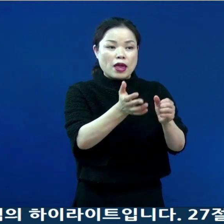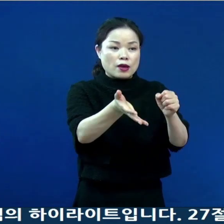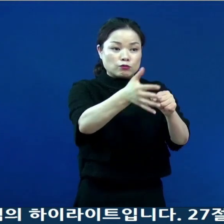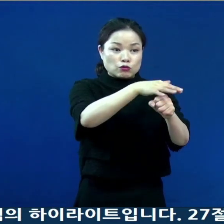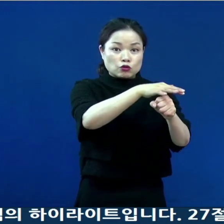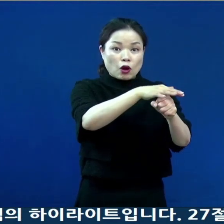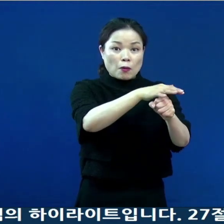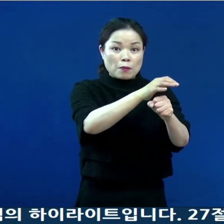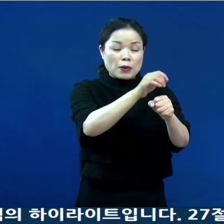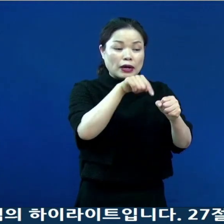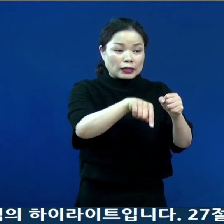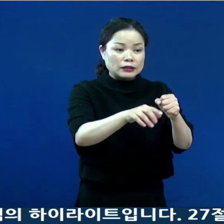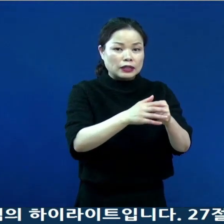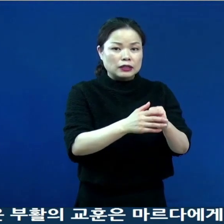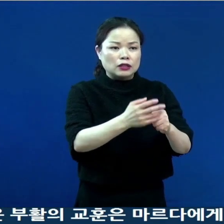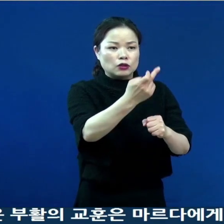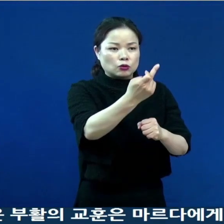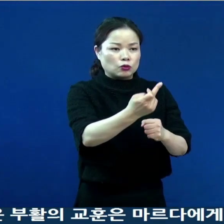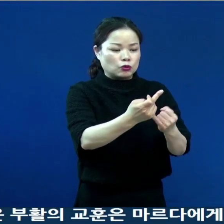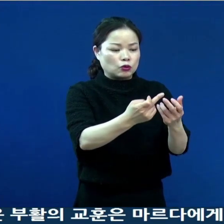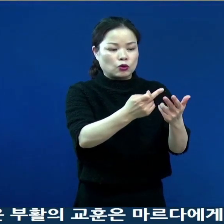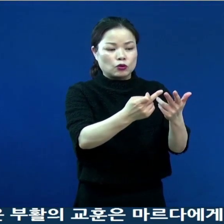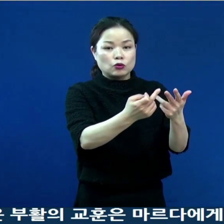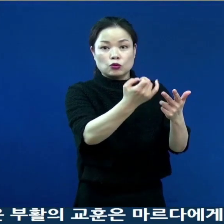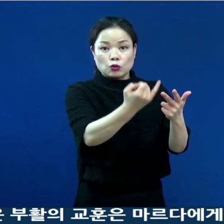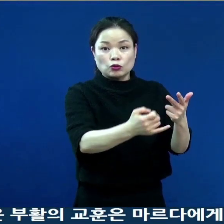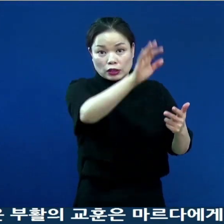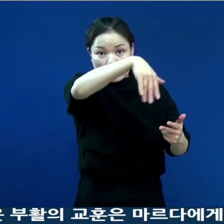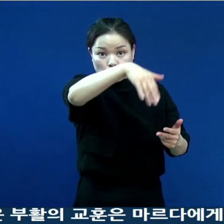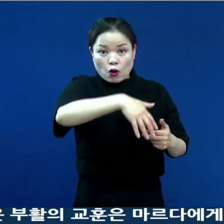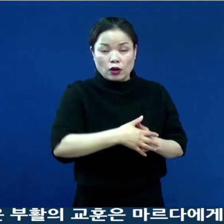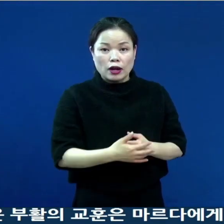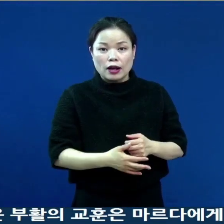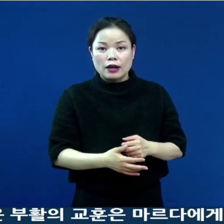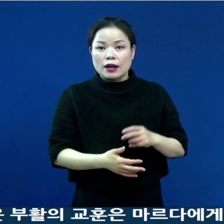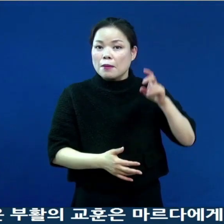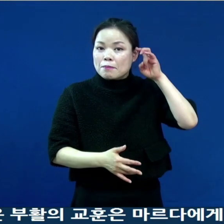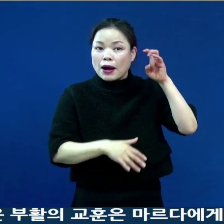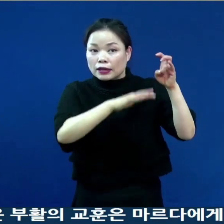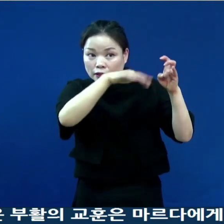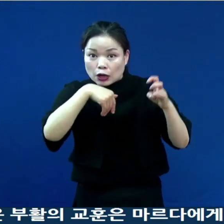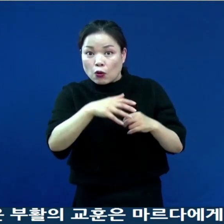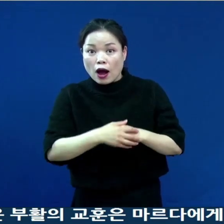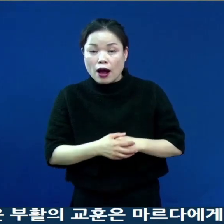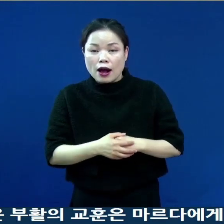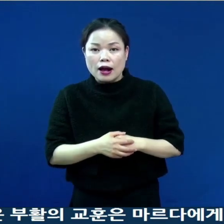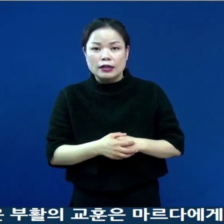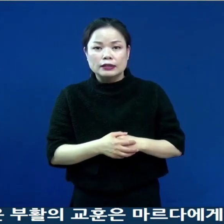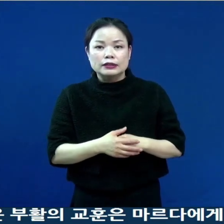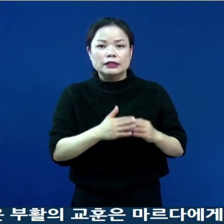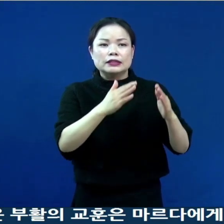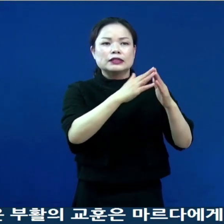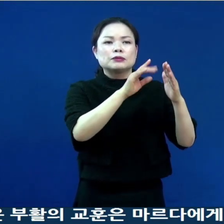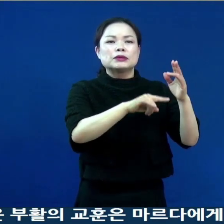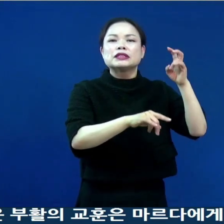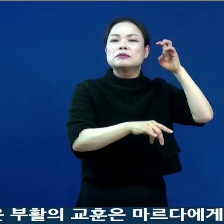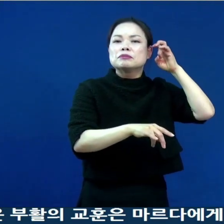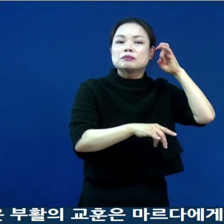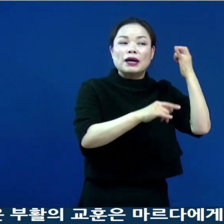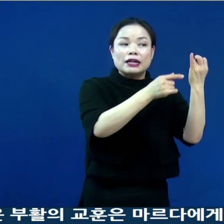거니까 너는 빨리 가서 네 동생 데리고 와, 이렇게 말씀하셨어요. 그러니까 마르다가 가서 집 순위로